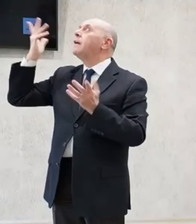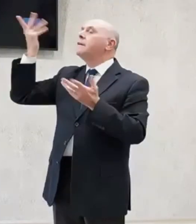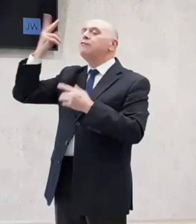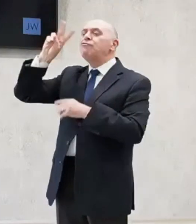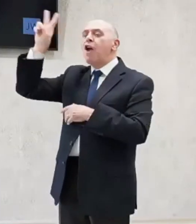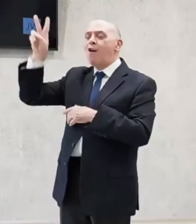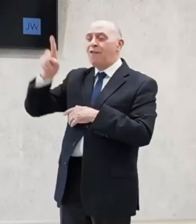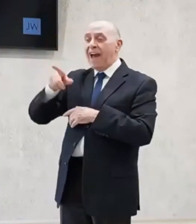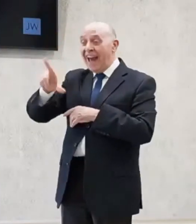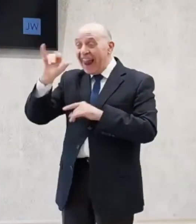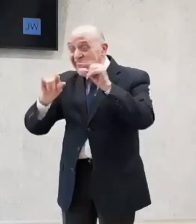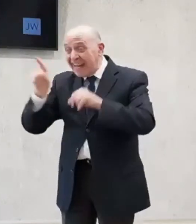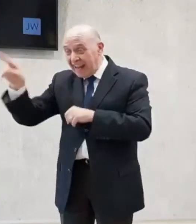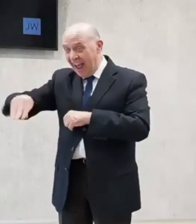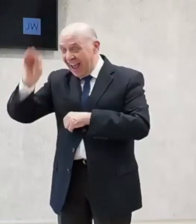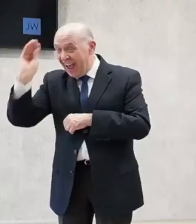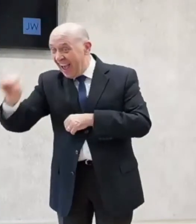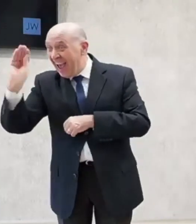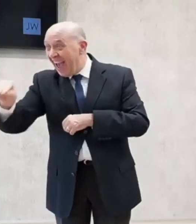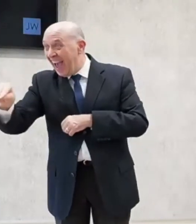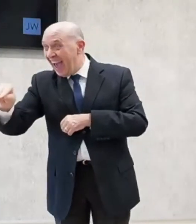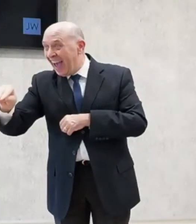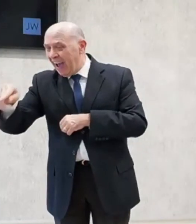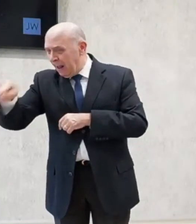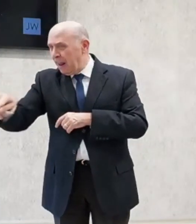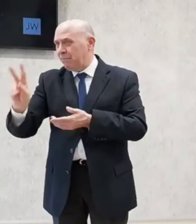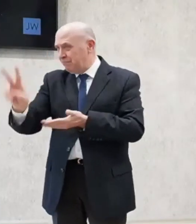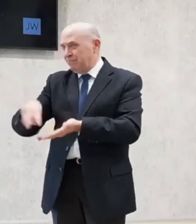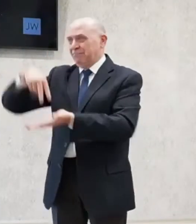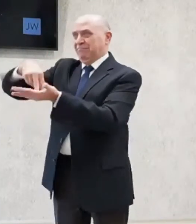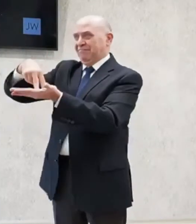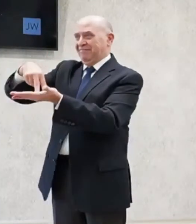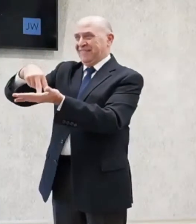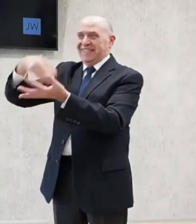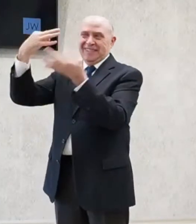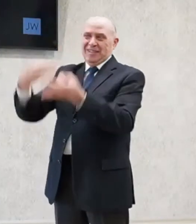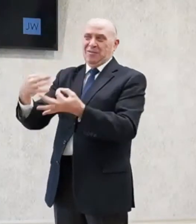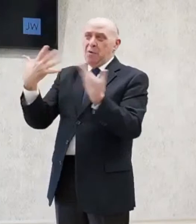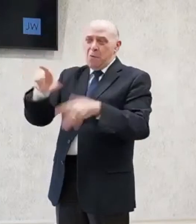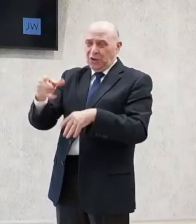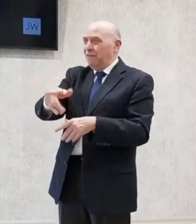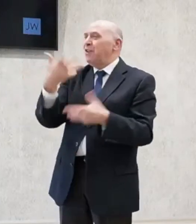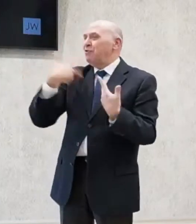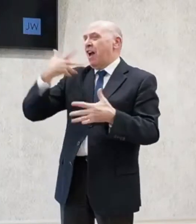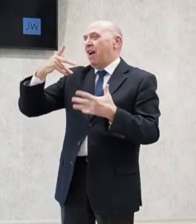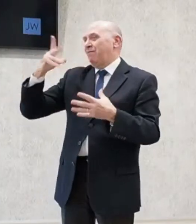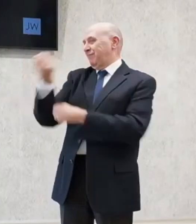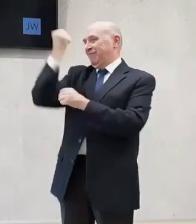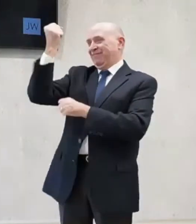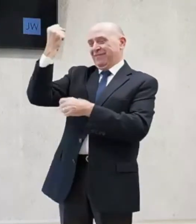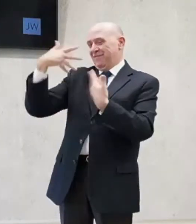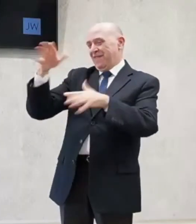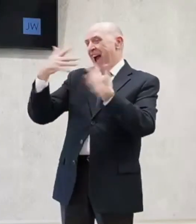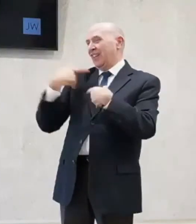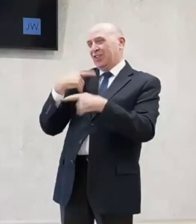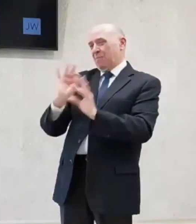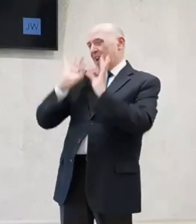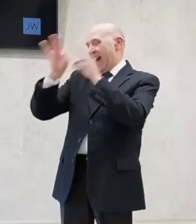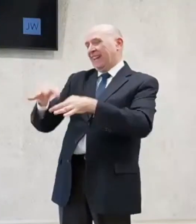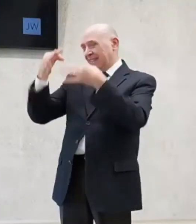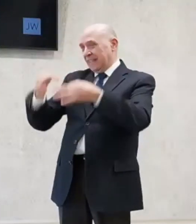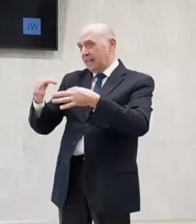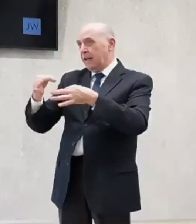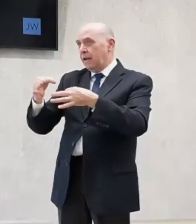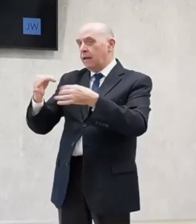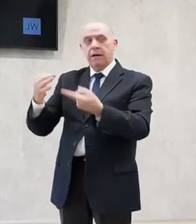risusciderà e lei sarà nel nuovo mondo perché lei ormai la sua battaglia la sua sorella l'ha vinta Troverà anche